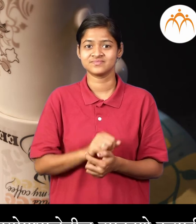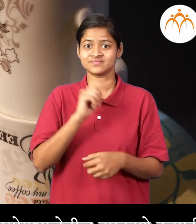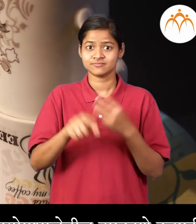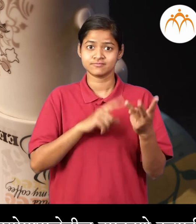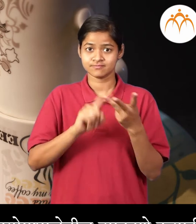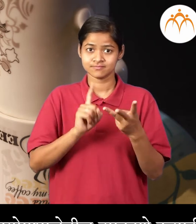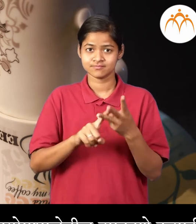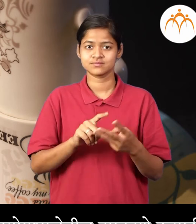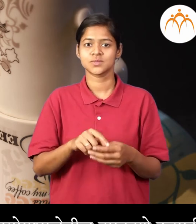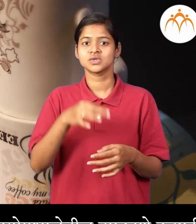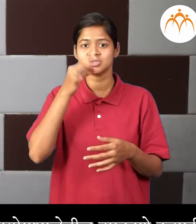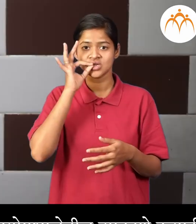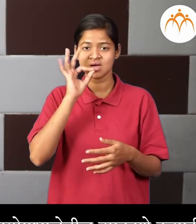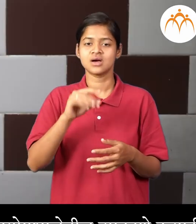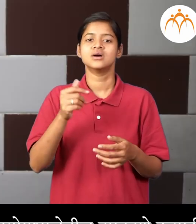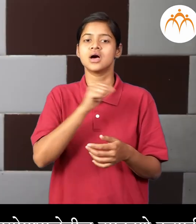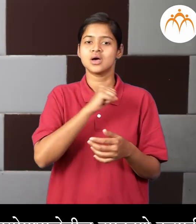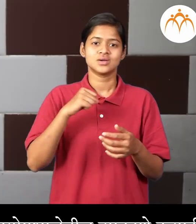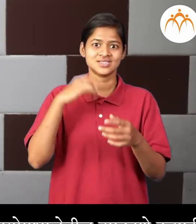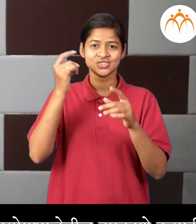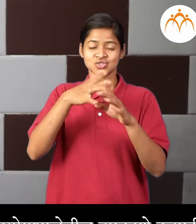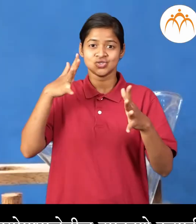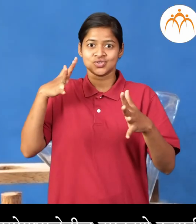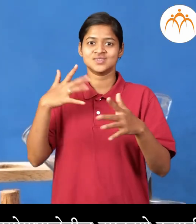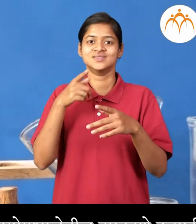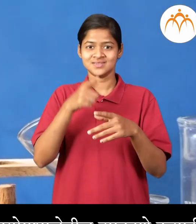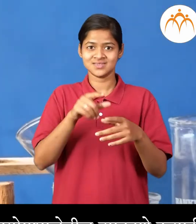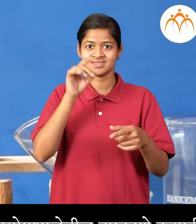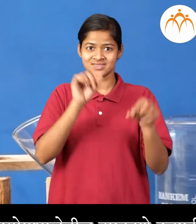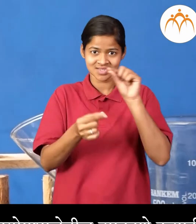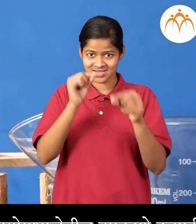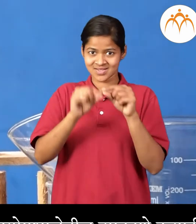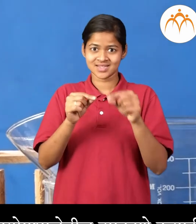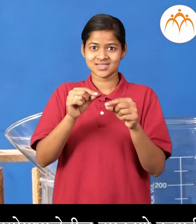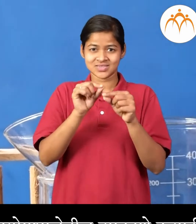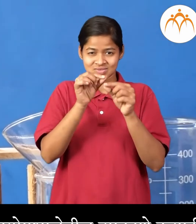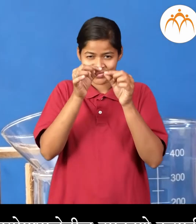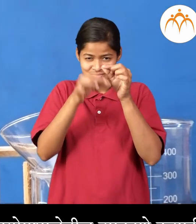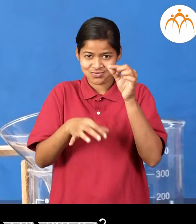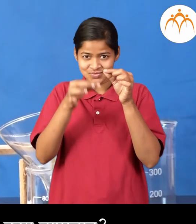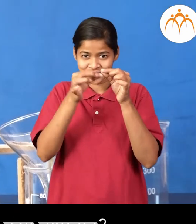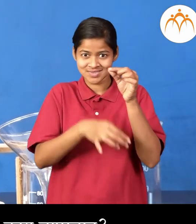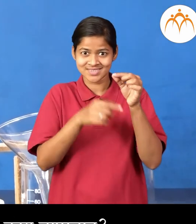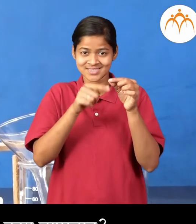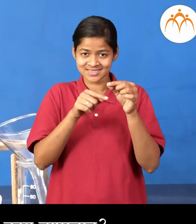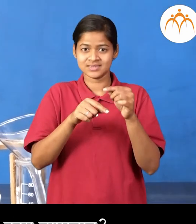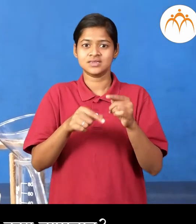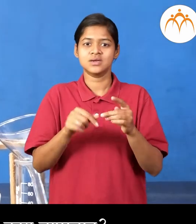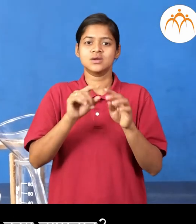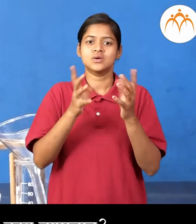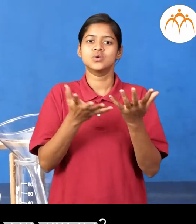कबशा स्नान गुरुहातिल फर्षा प्रयोक शाल्यातिल उपकर्ण इत्यारी वस्तु तयार करनारे साथी काई